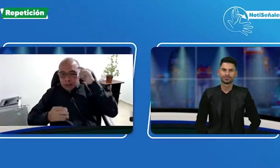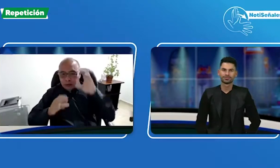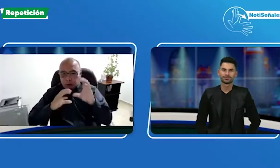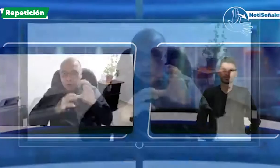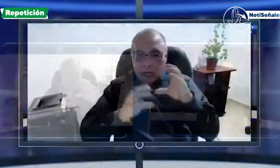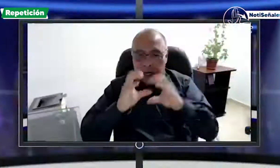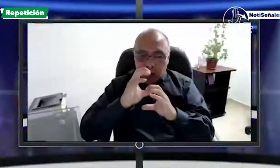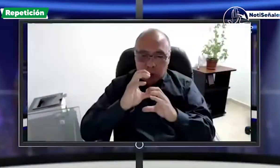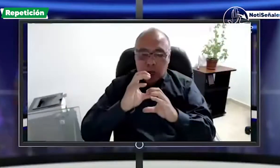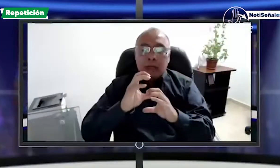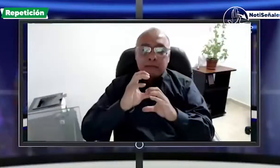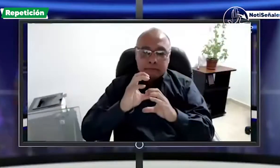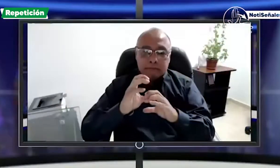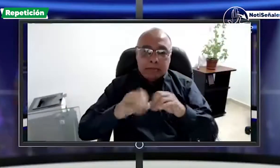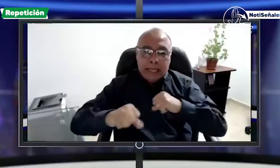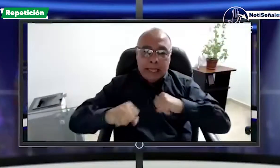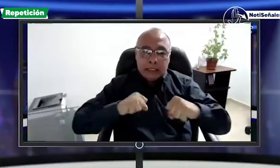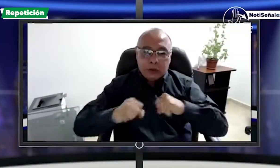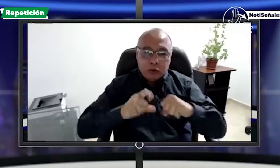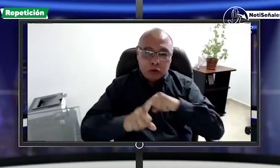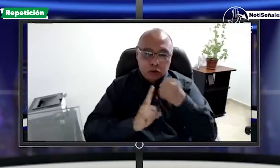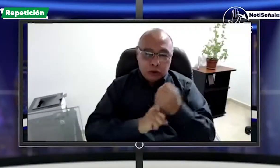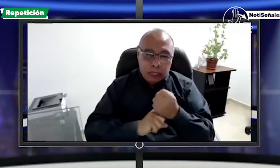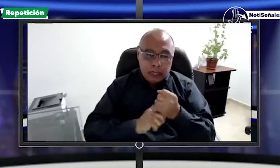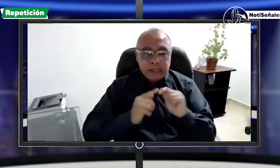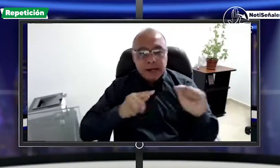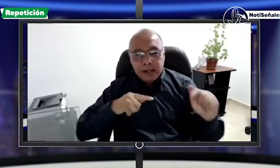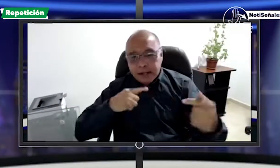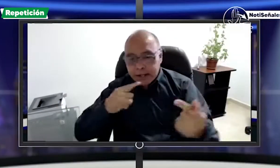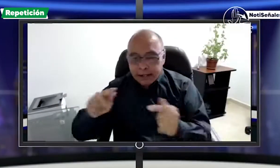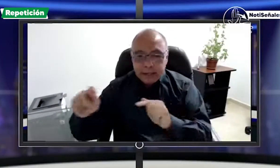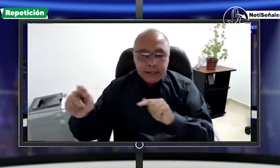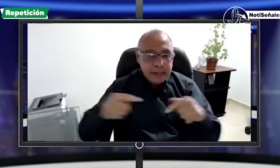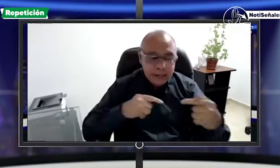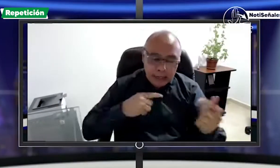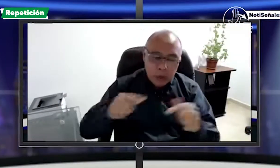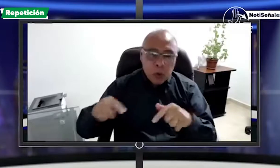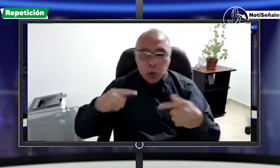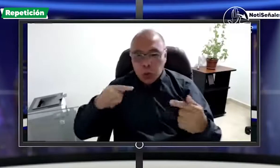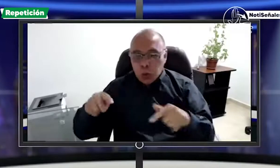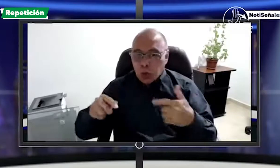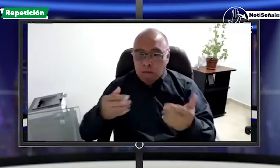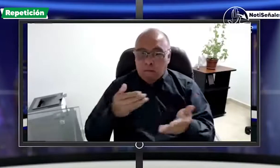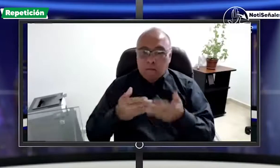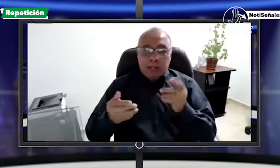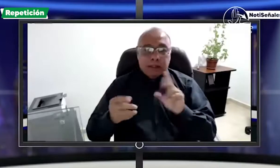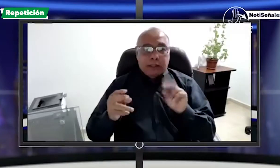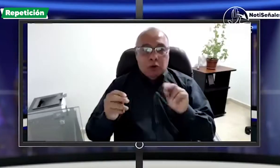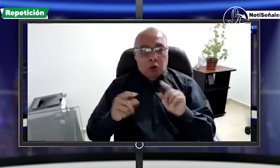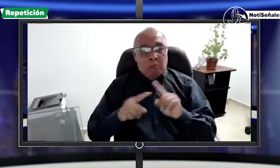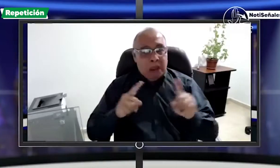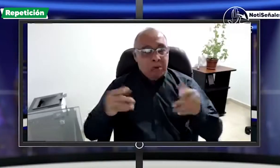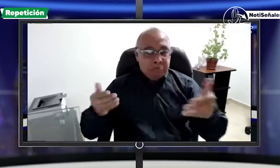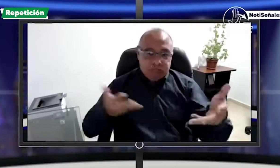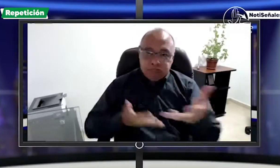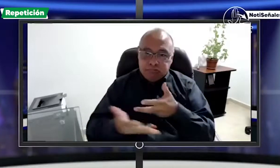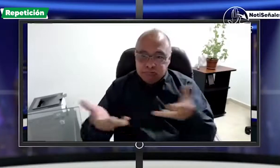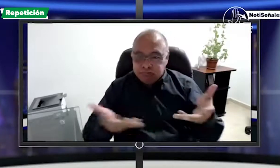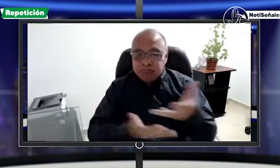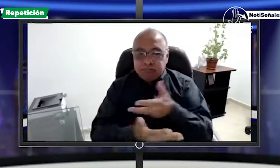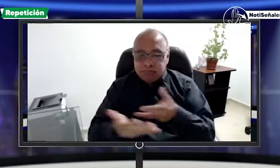De personas sordas De Popayana Sopesor Con personas también De la dirección social De allí De la oficina